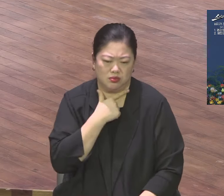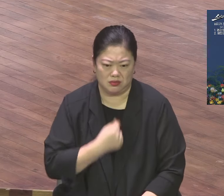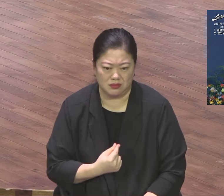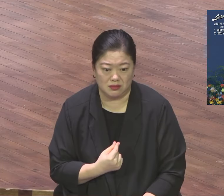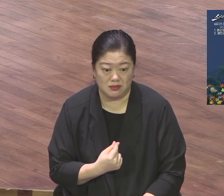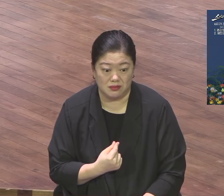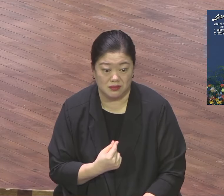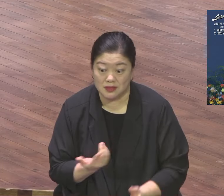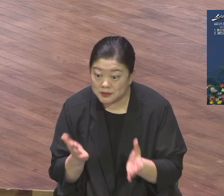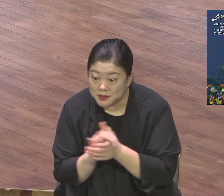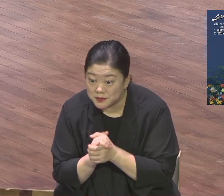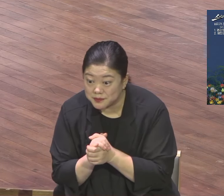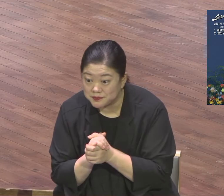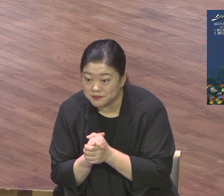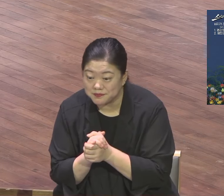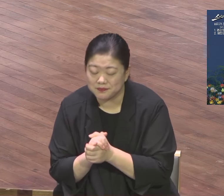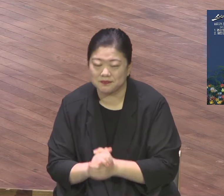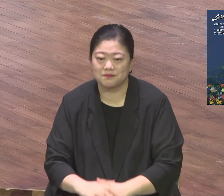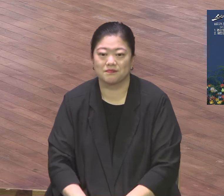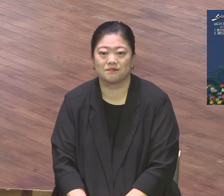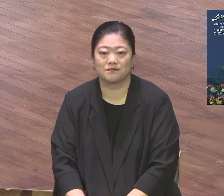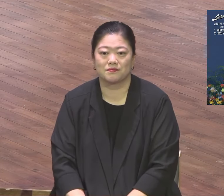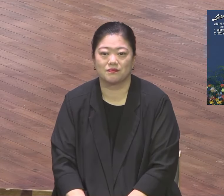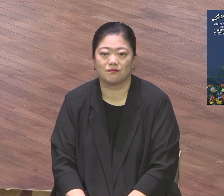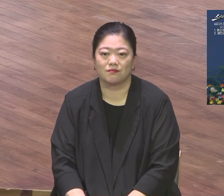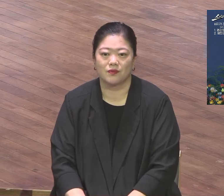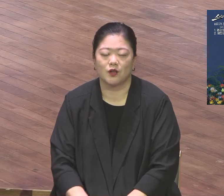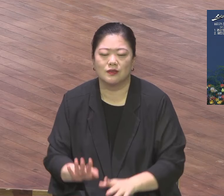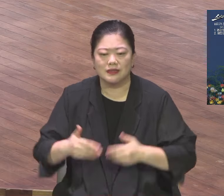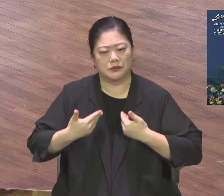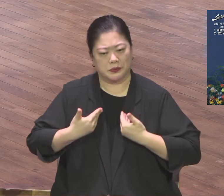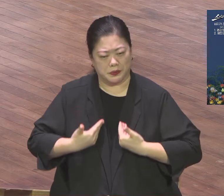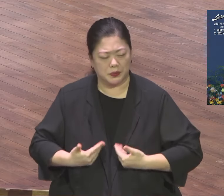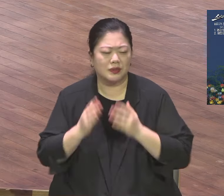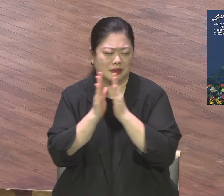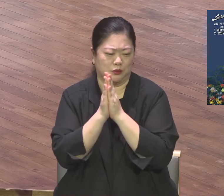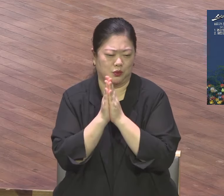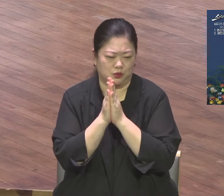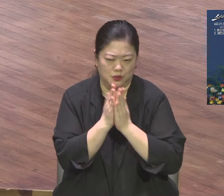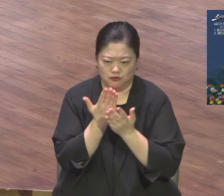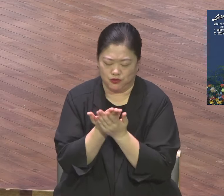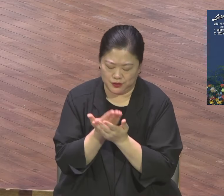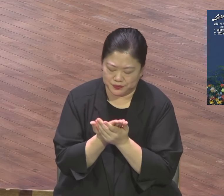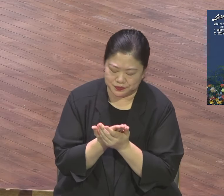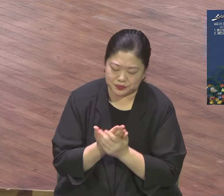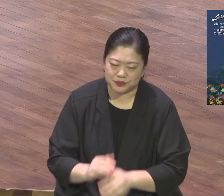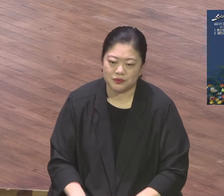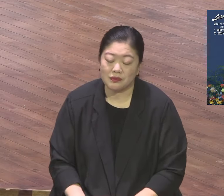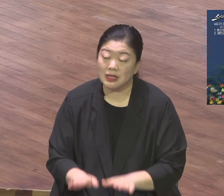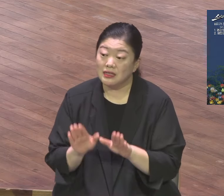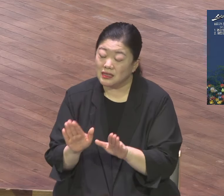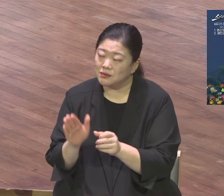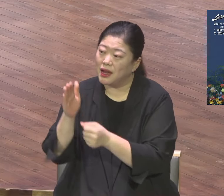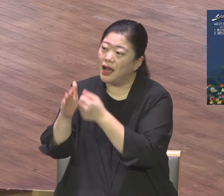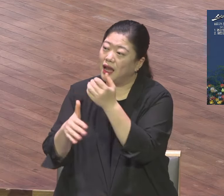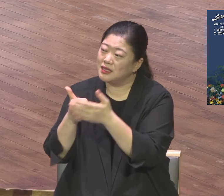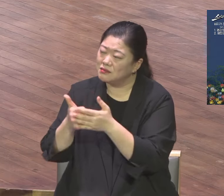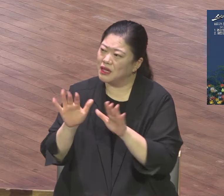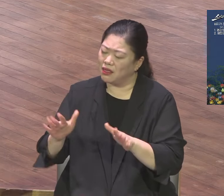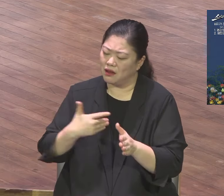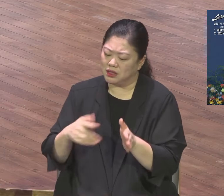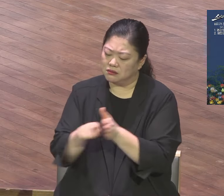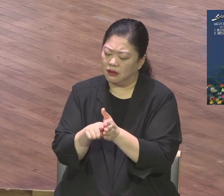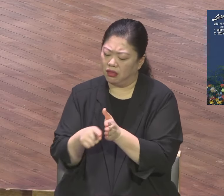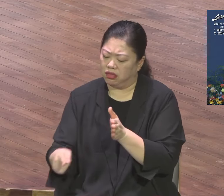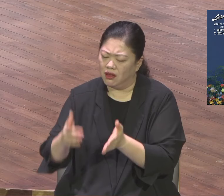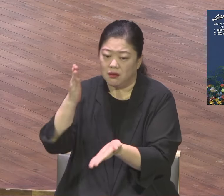누리시기를 제물로 축복합니다. 자, 주신 말씀 생각하고 우리 기도하겠습니다. 하나님 앞에 하나님 내 심지가 견고한 인생 되게